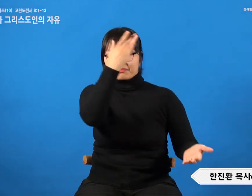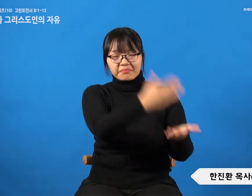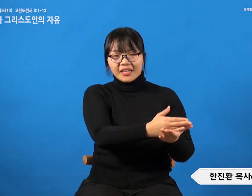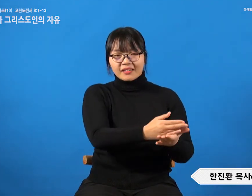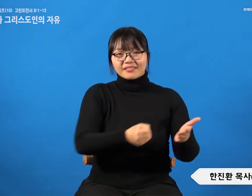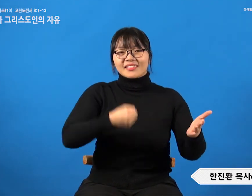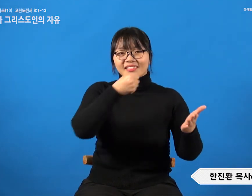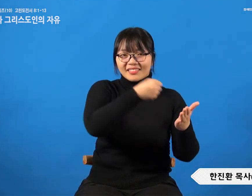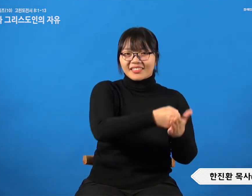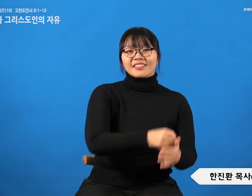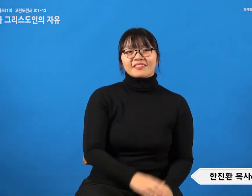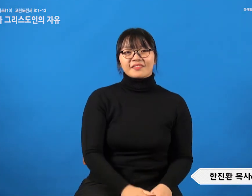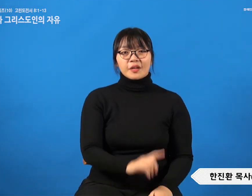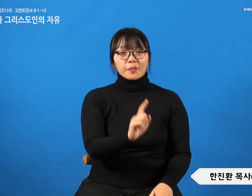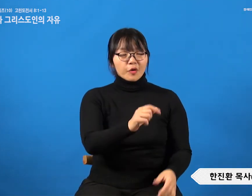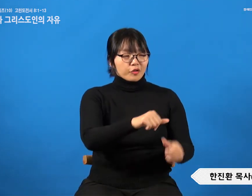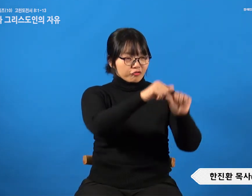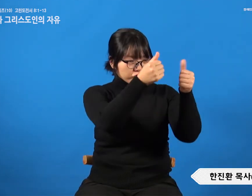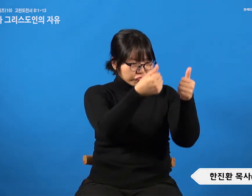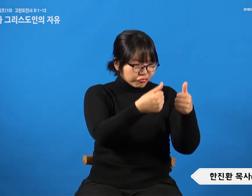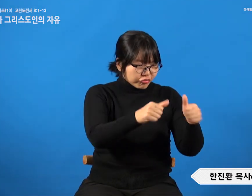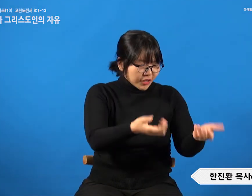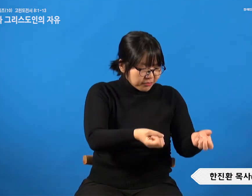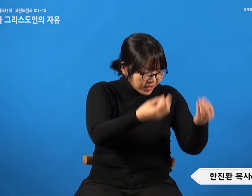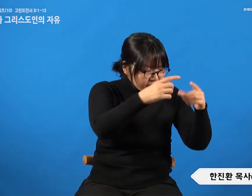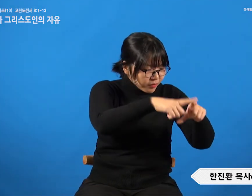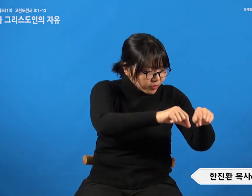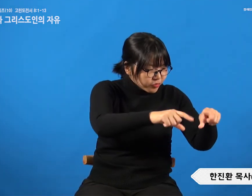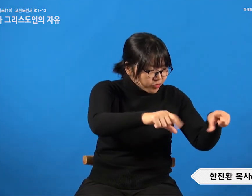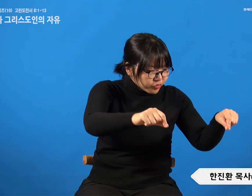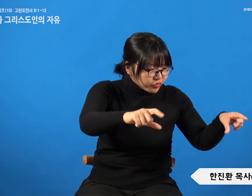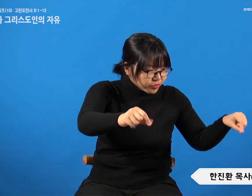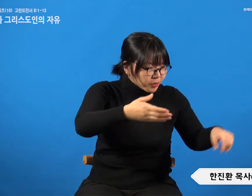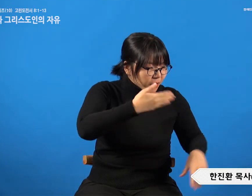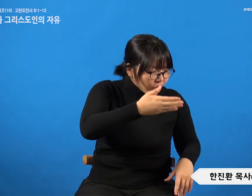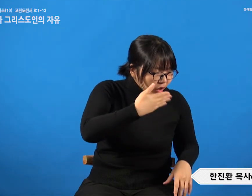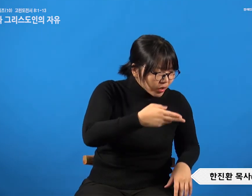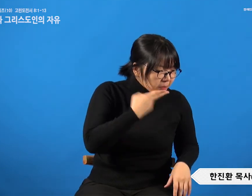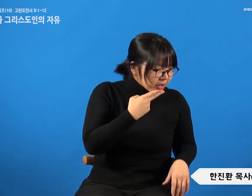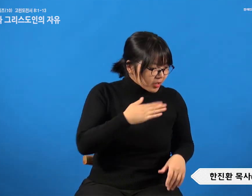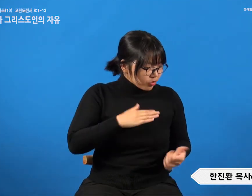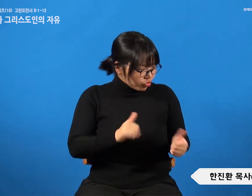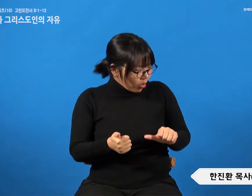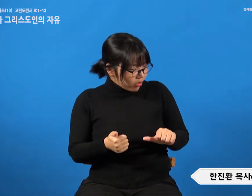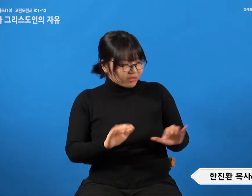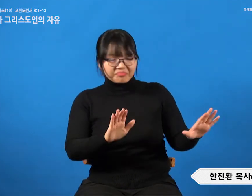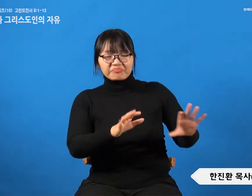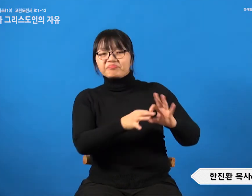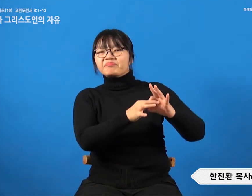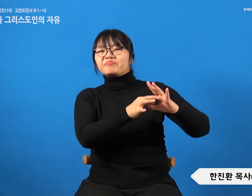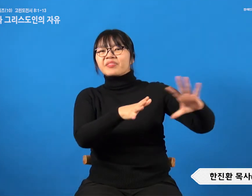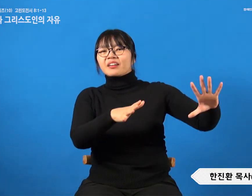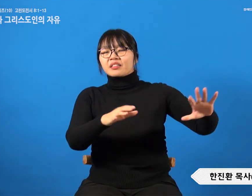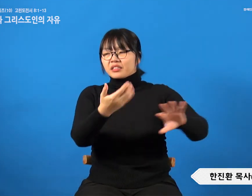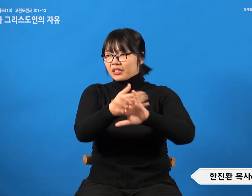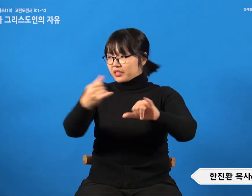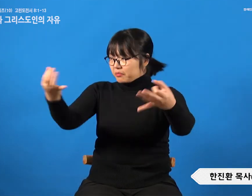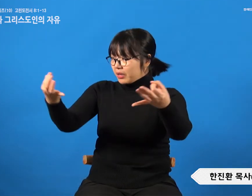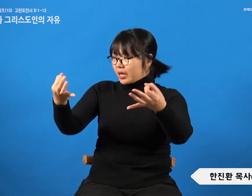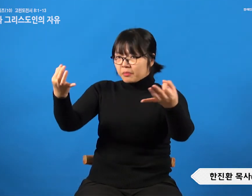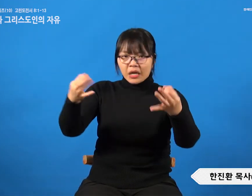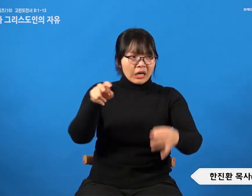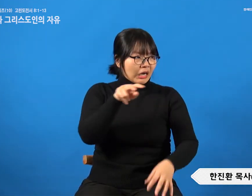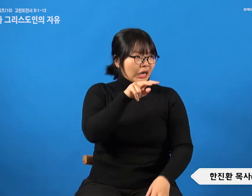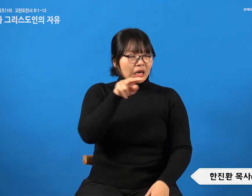뭐 그 고기 우상제물 그거 안 먹는다고 뭐 죽는 것도 아니고, 나는 그냥 누가 보고 있나 안 보고 있나 그런 거